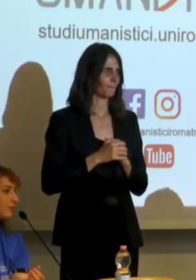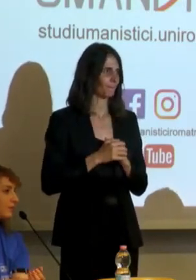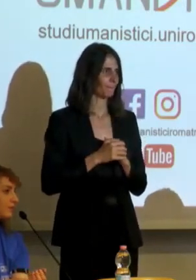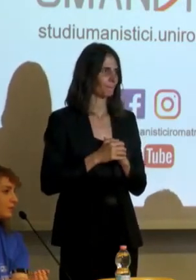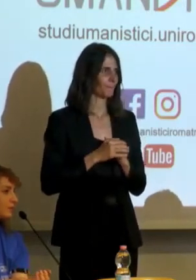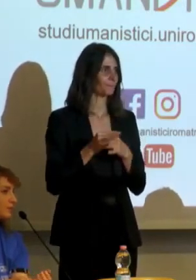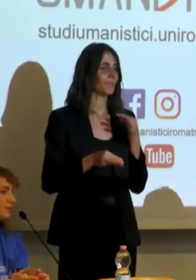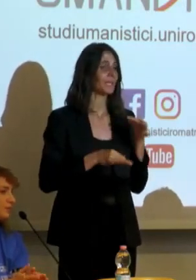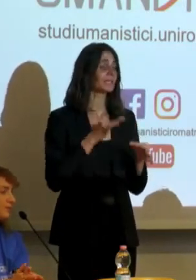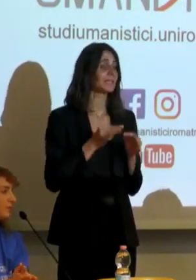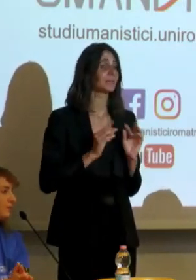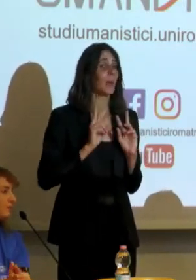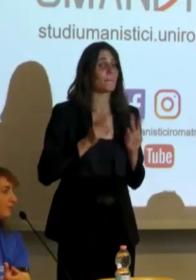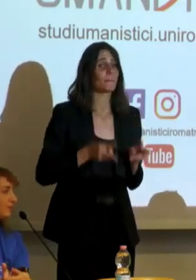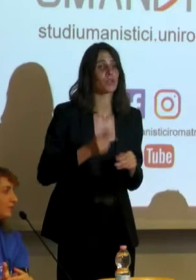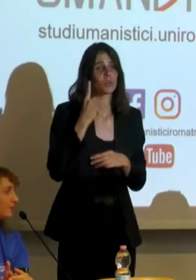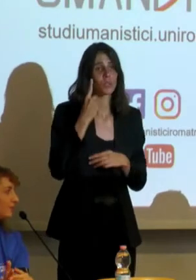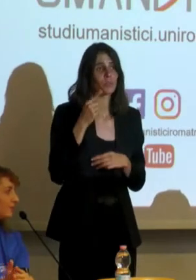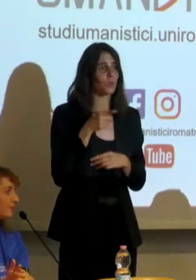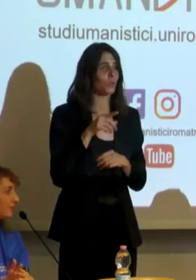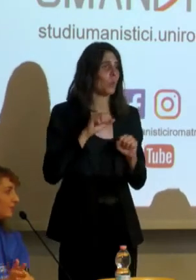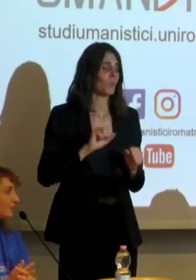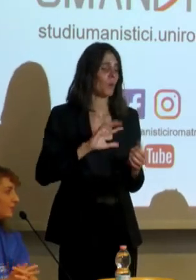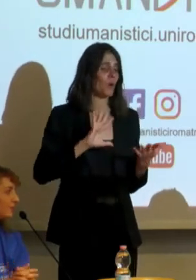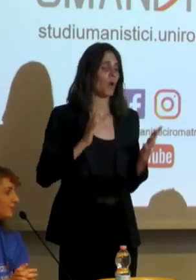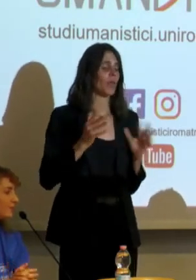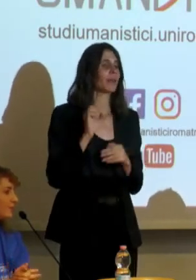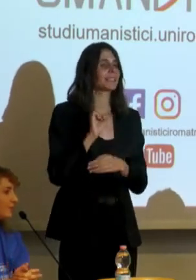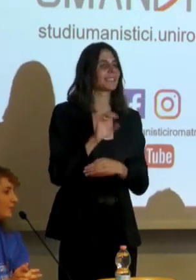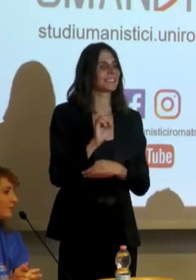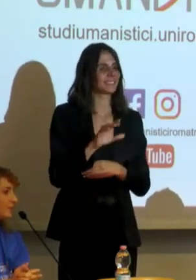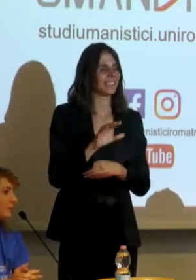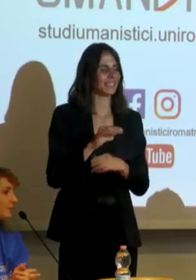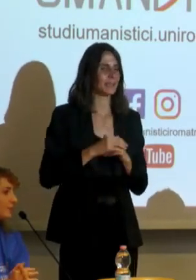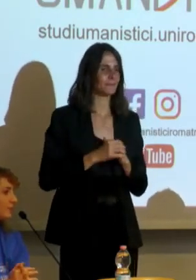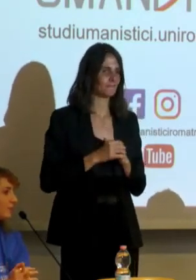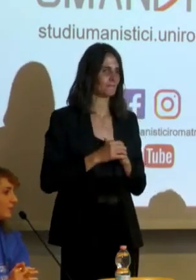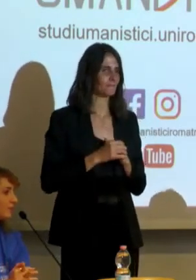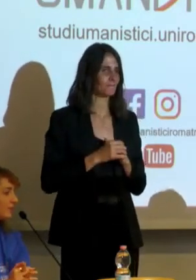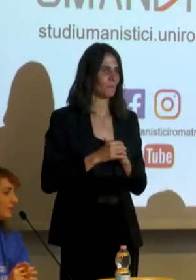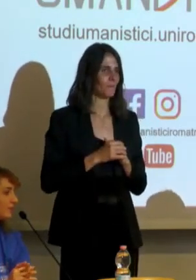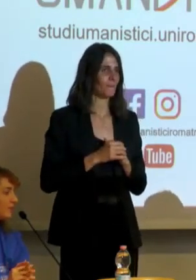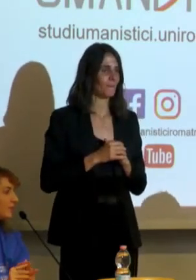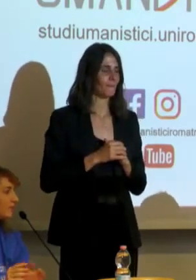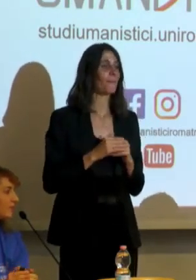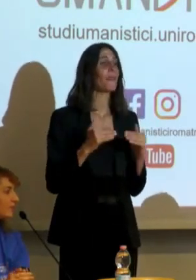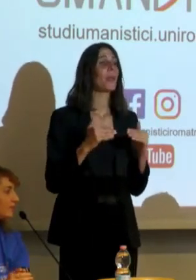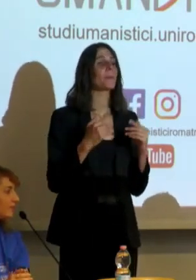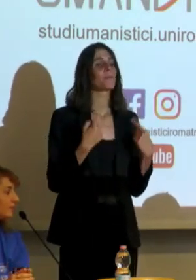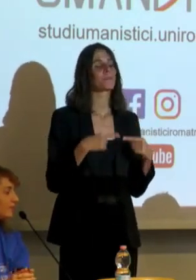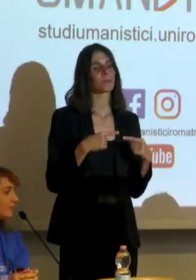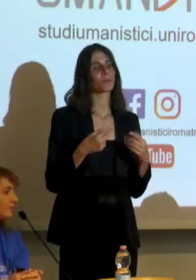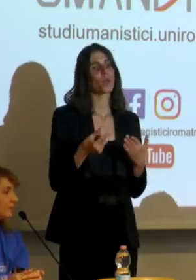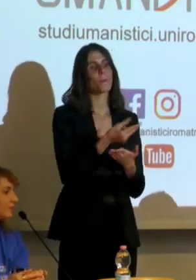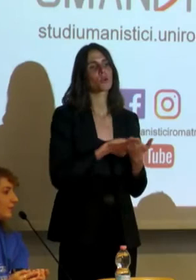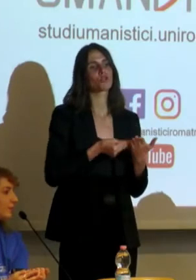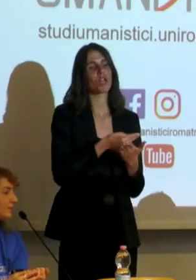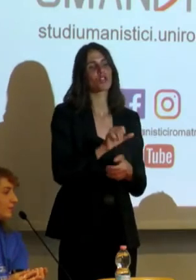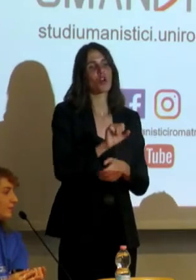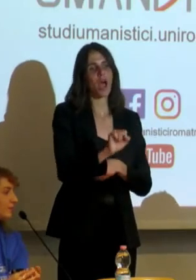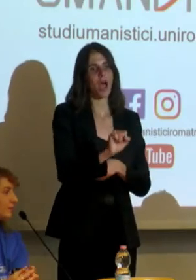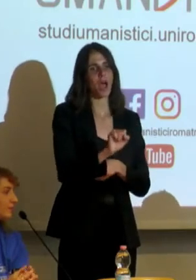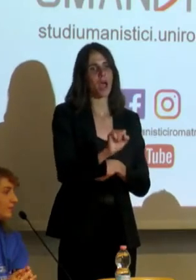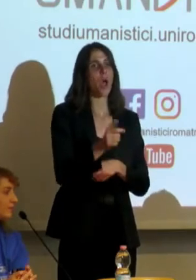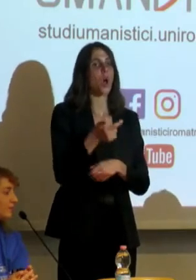delle ipotesi, farà l'insegnante. Quindi è il piano A che immaginano tutte le famiglie. Piano A, così, volendo proprio accontentare